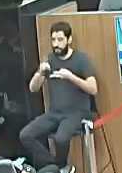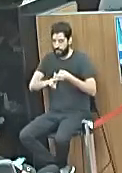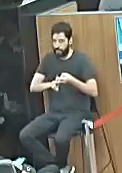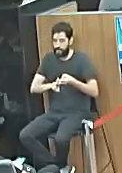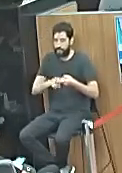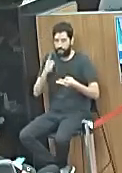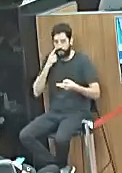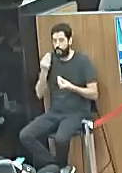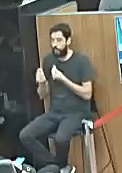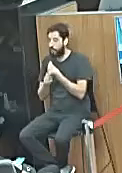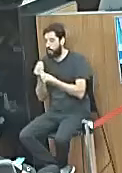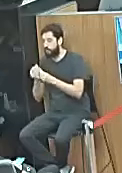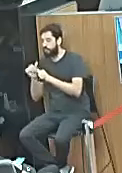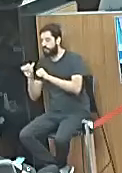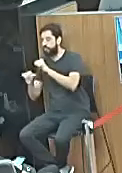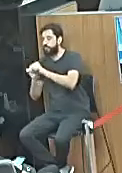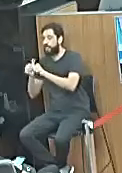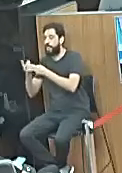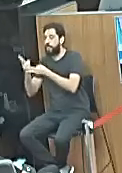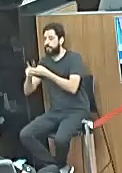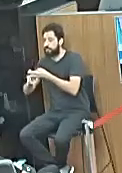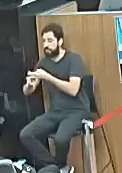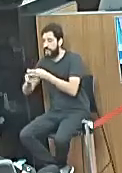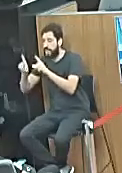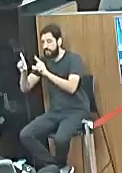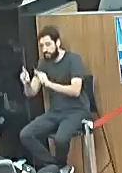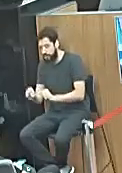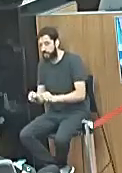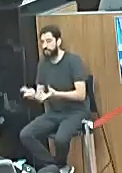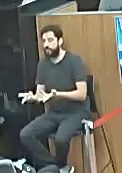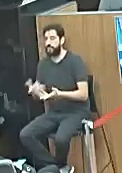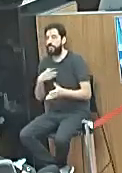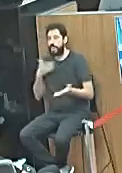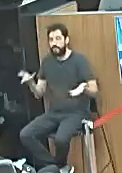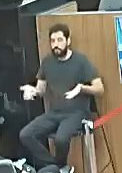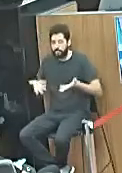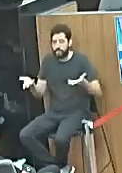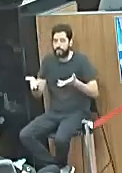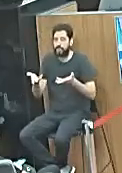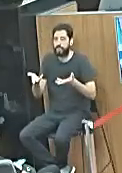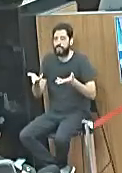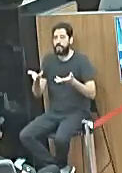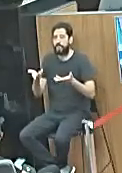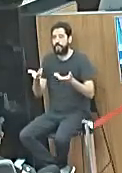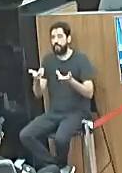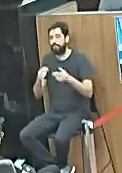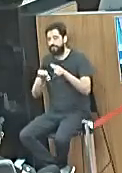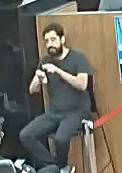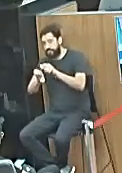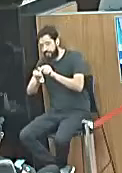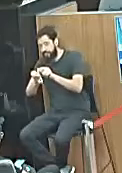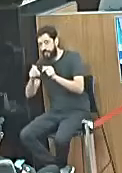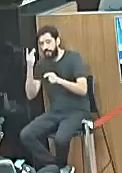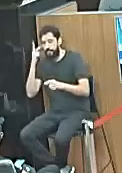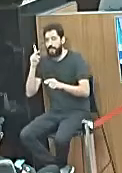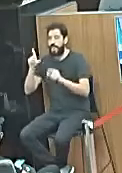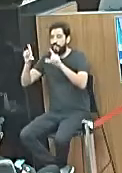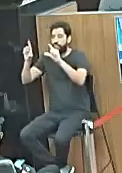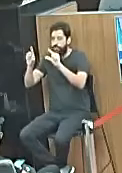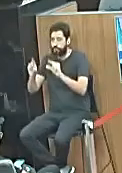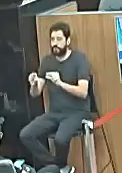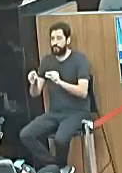visando a inclusão no mercado de trabalho e ao fomento ativas empreendedoras para fins de diminuição da reincidência